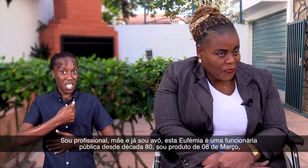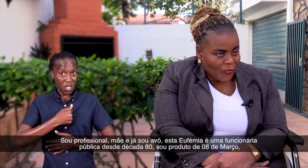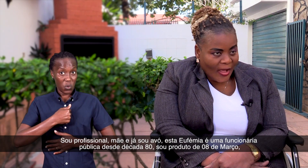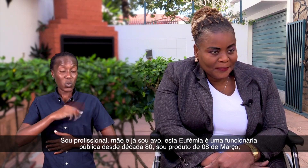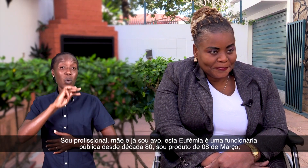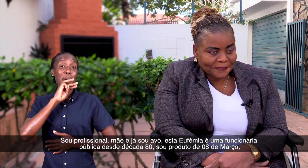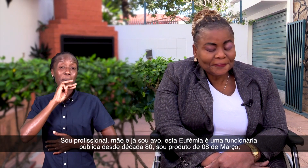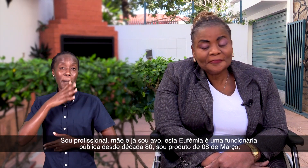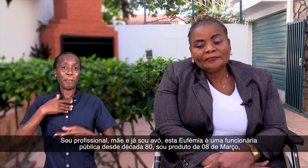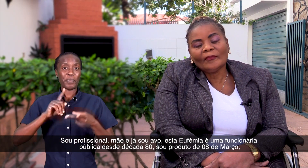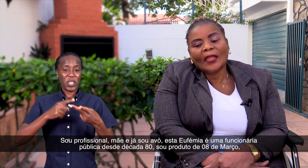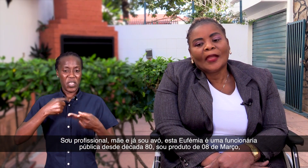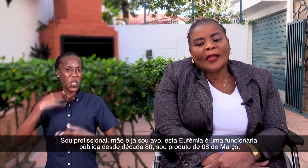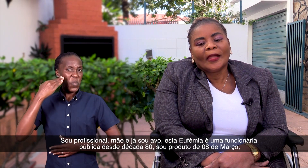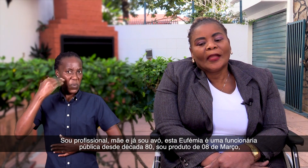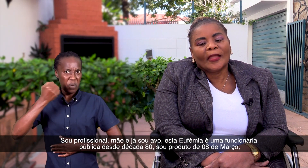Profissional.